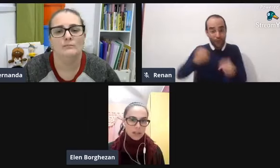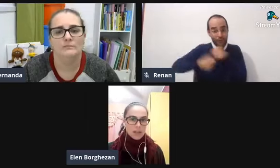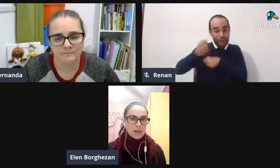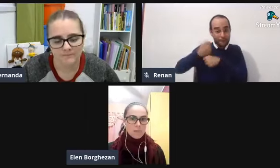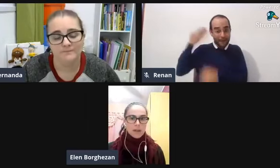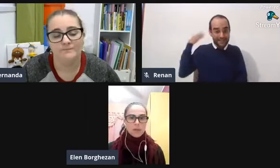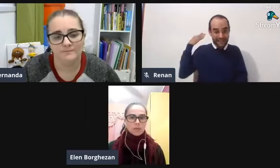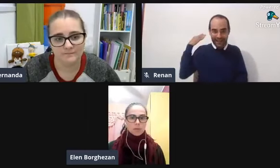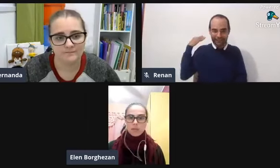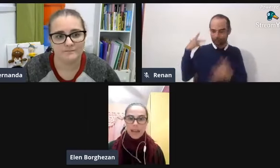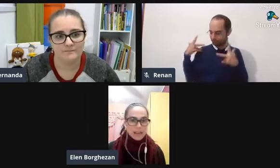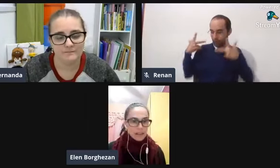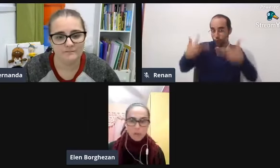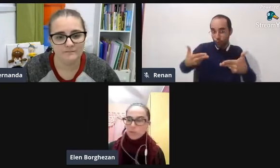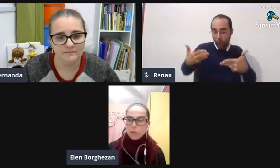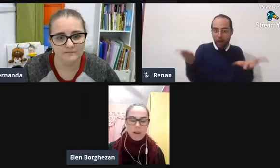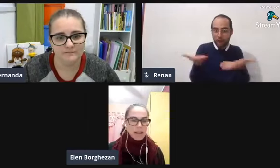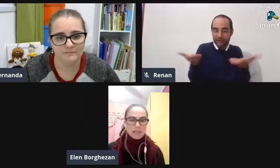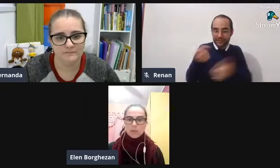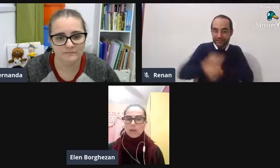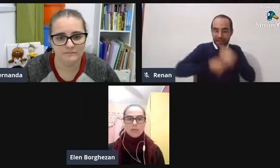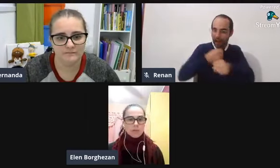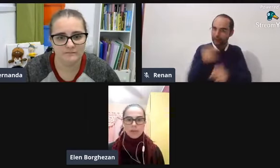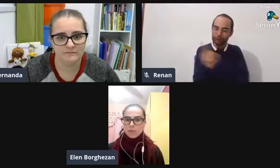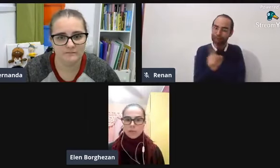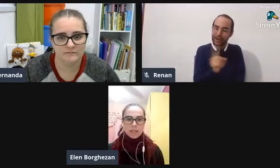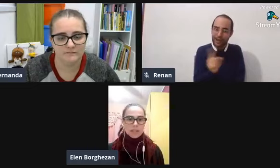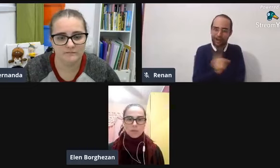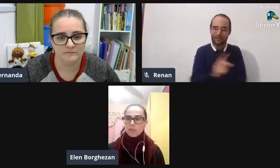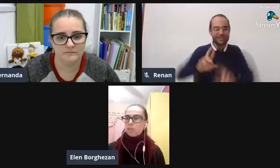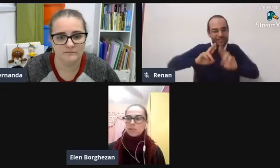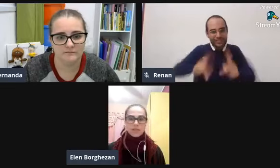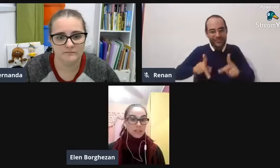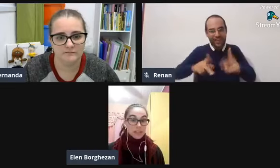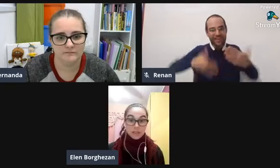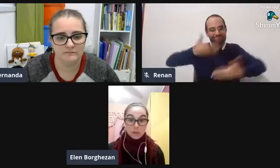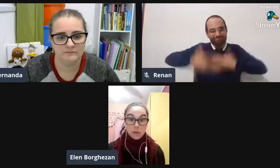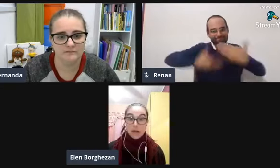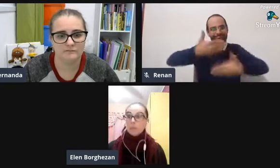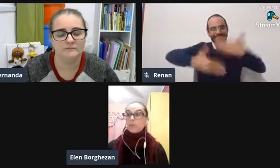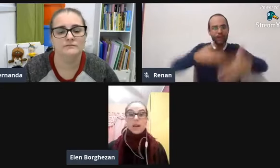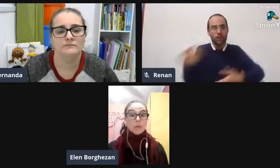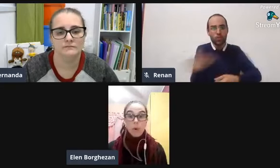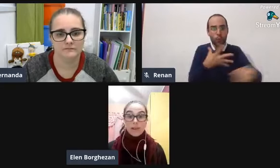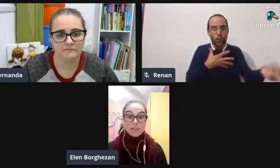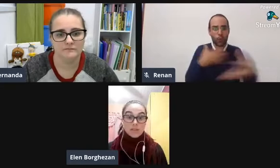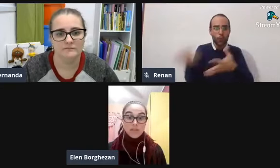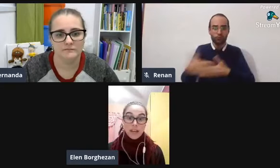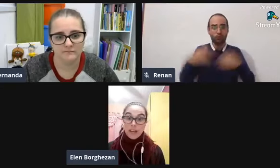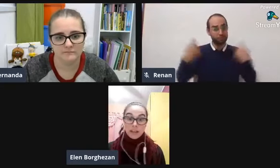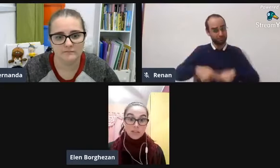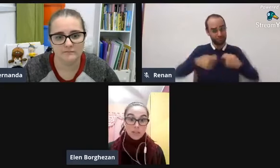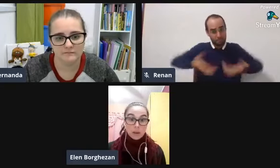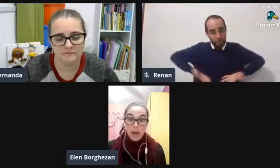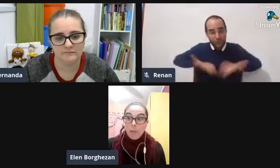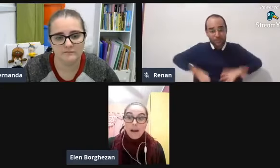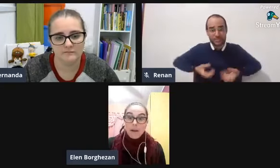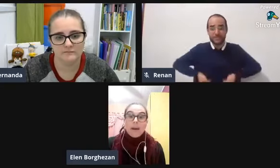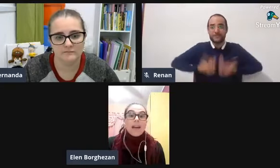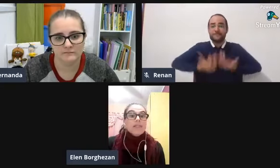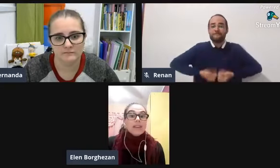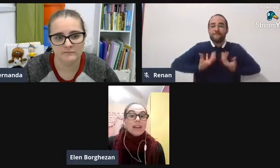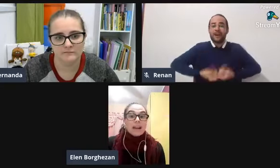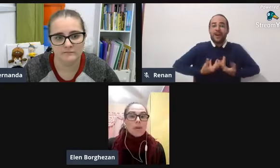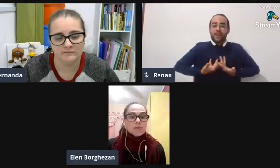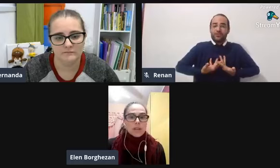ano. Então, tu tem que continuar estudando, te motivando, buscando coisas diferentes, é